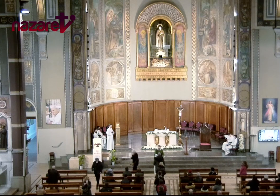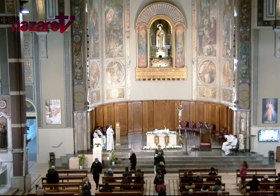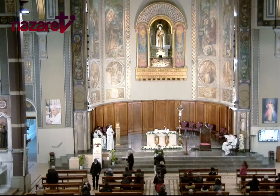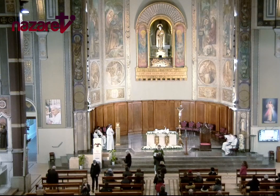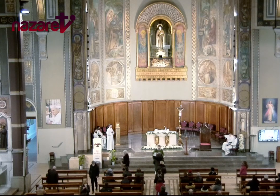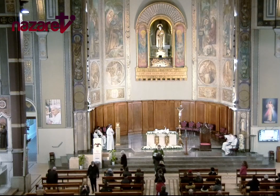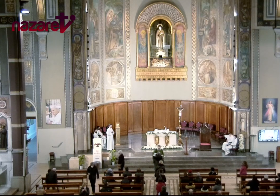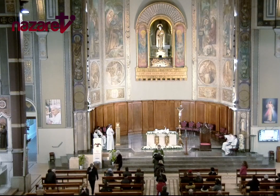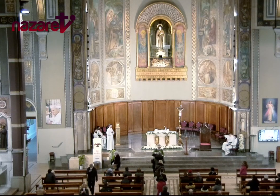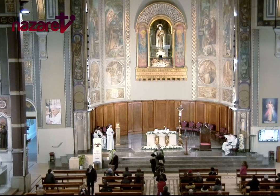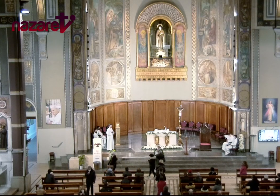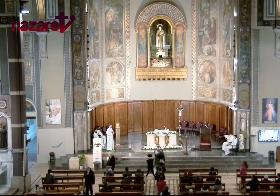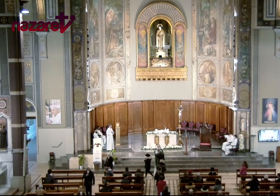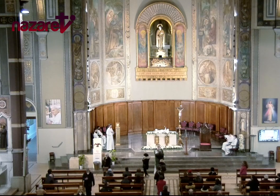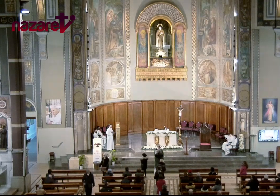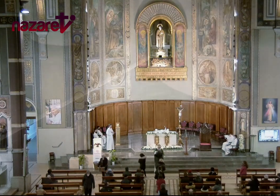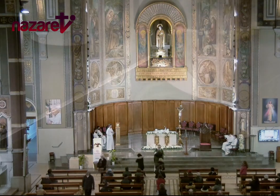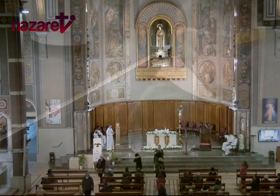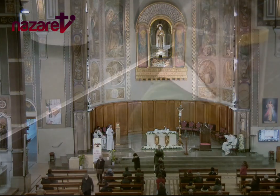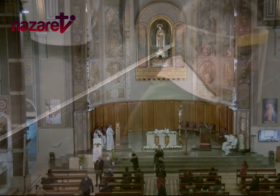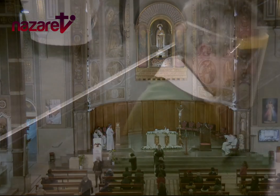unidad escondido